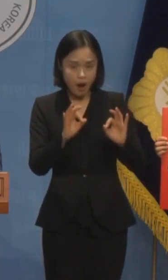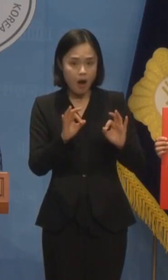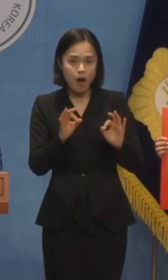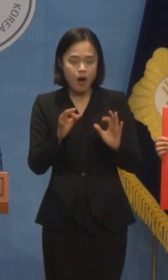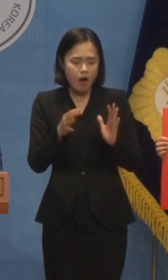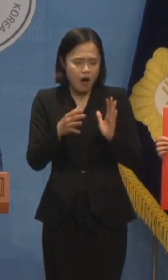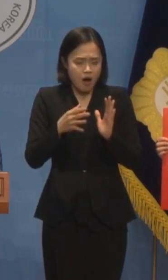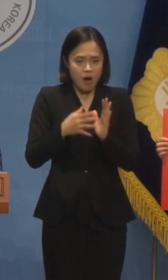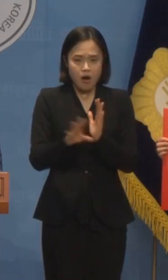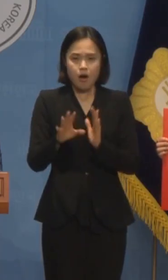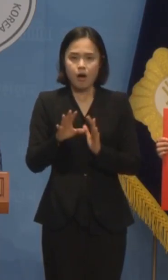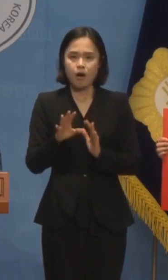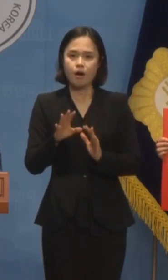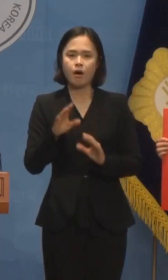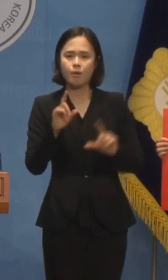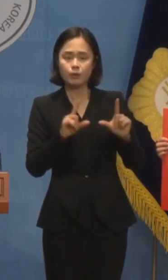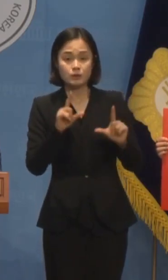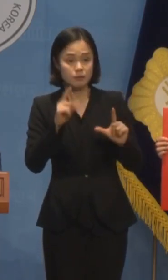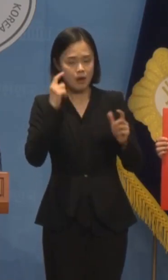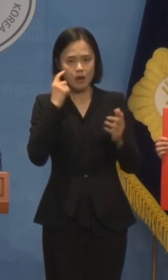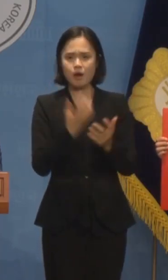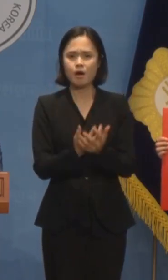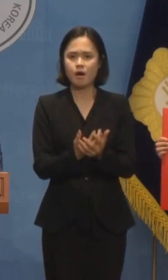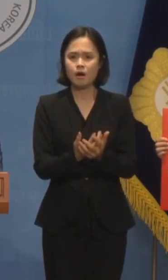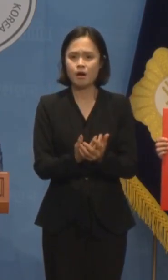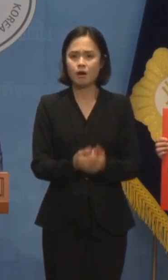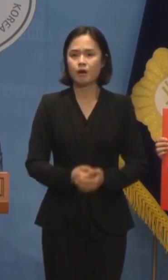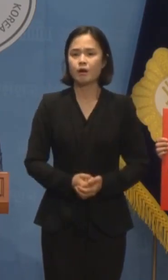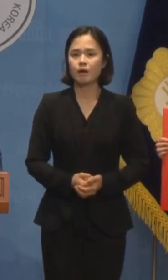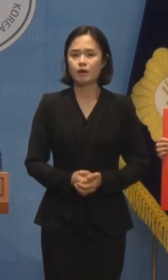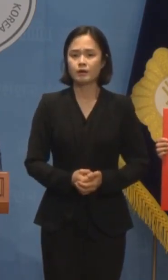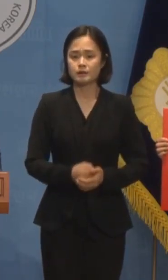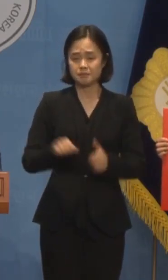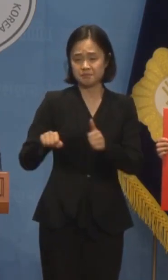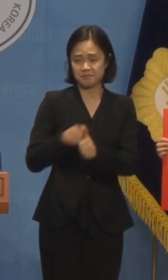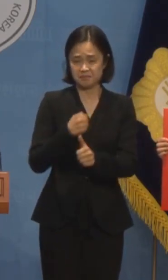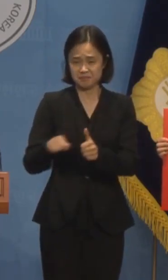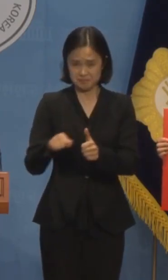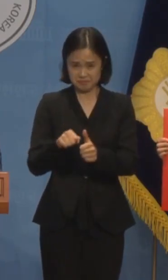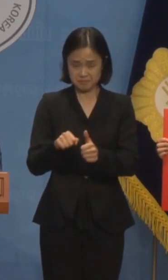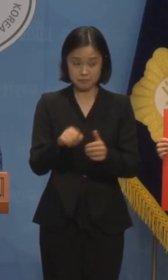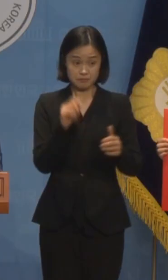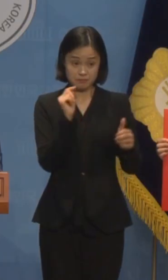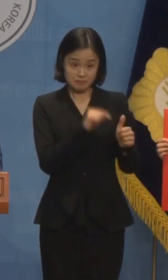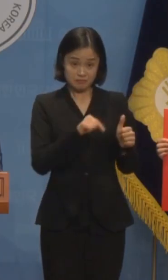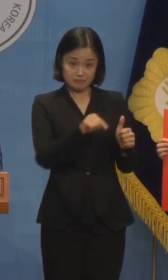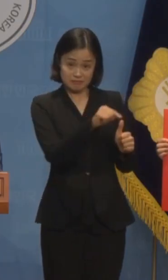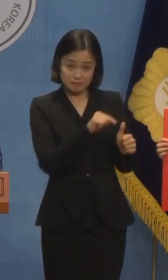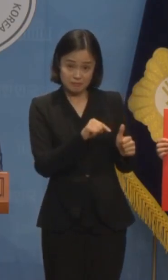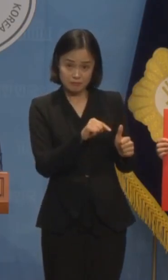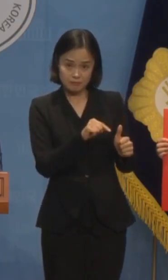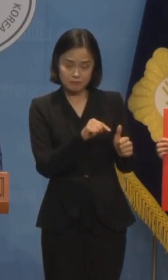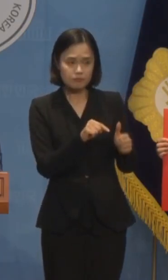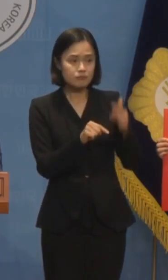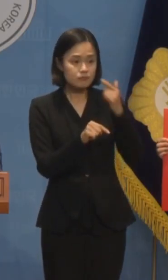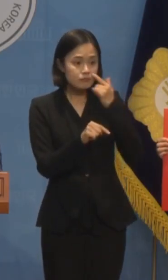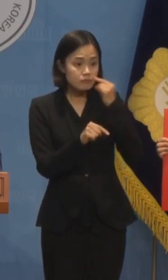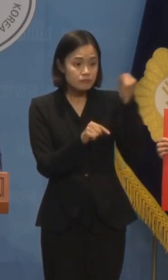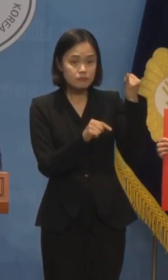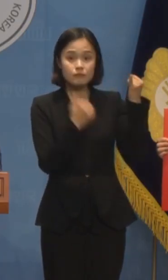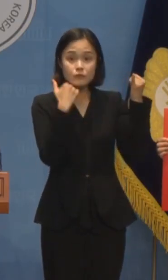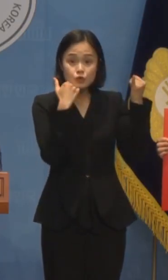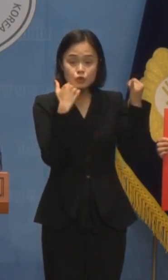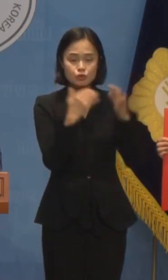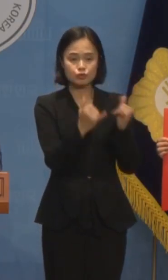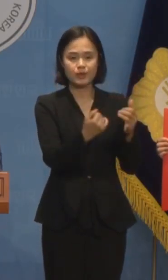잔인한 학교 폭력입니다. 특히 가해자 중 한 명의 모친이 안철수 국회의원 지역구 소속